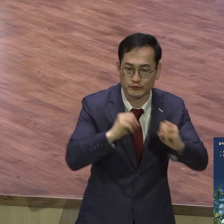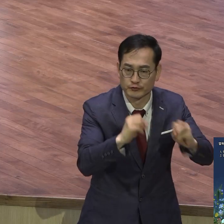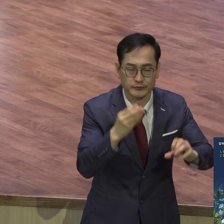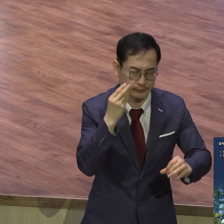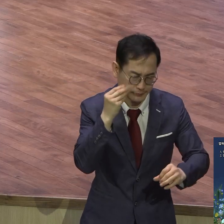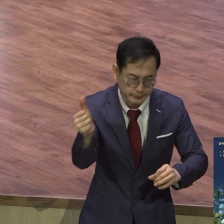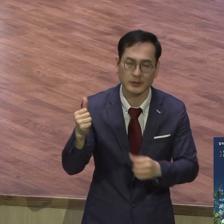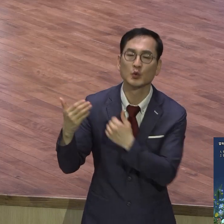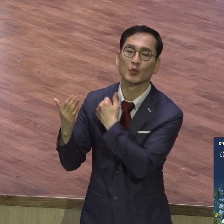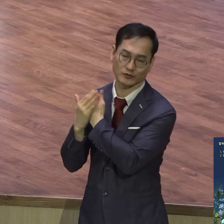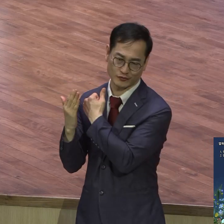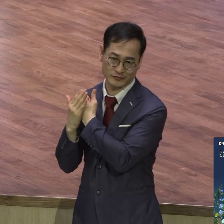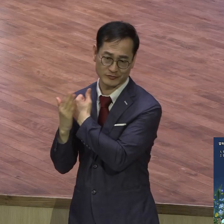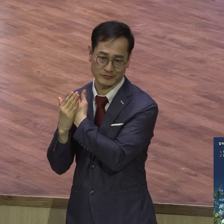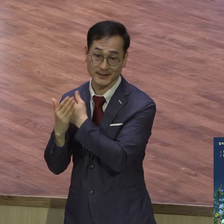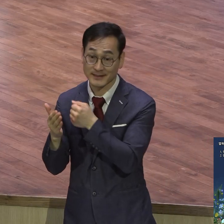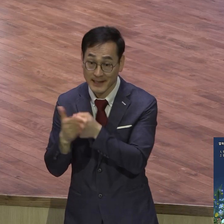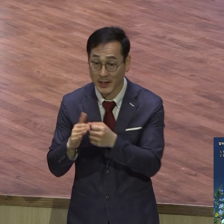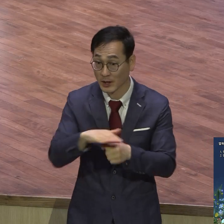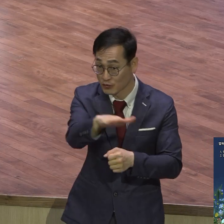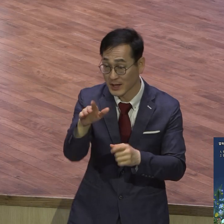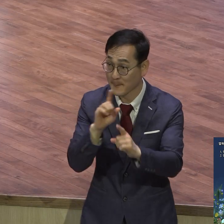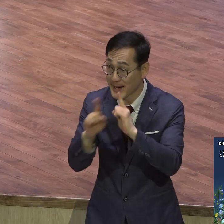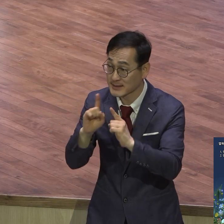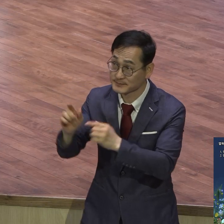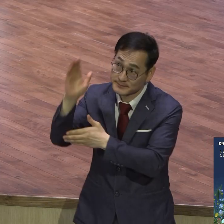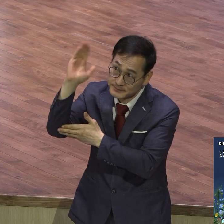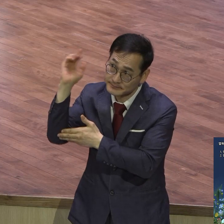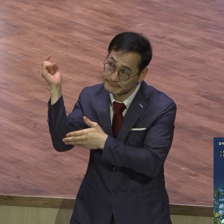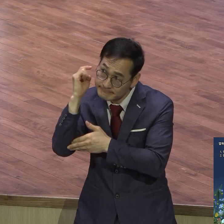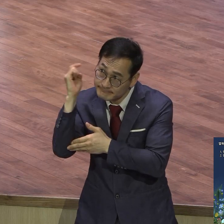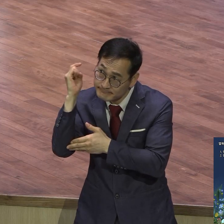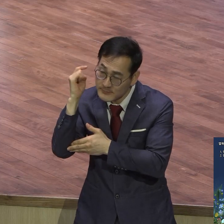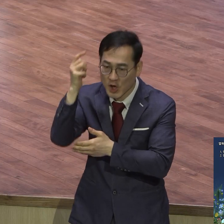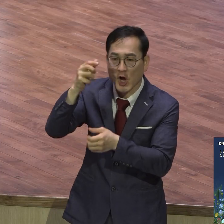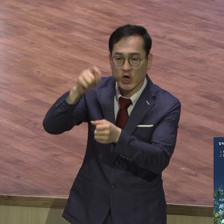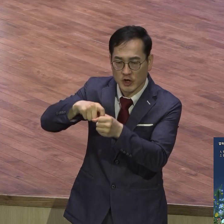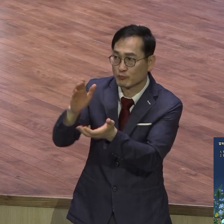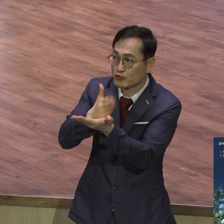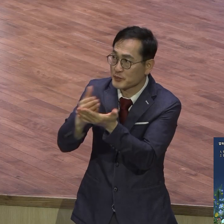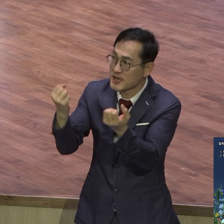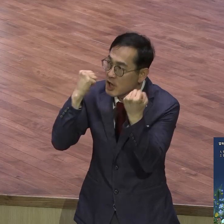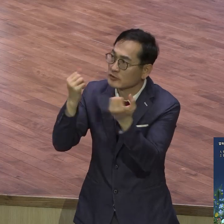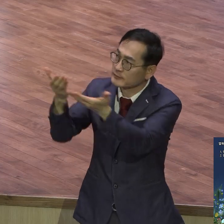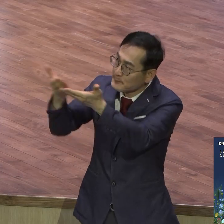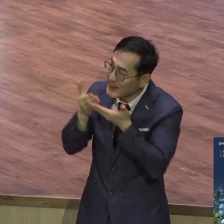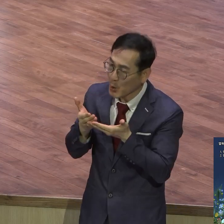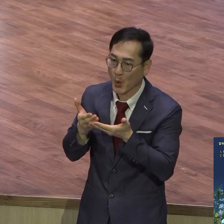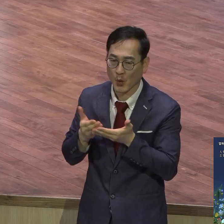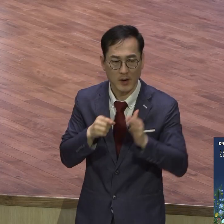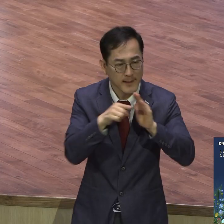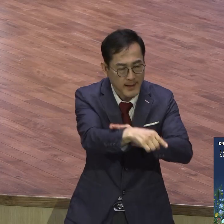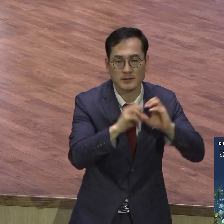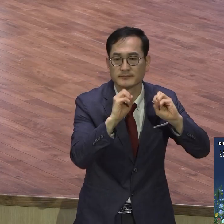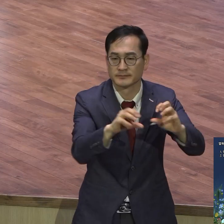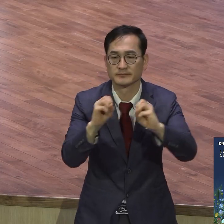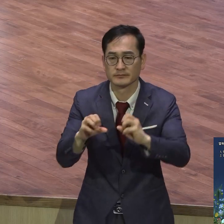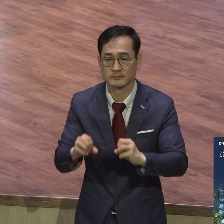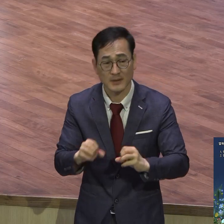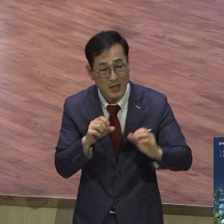선보되는 말씀을 여러분에게 영적 분별력을 가질 수 있도록 해준 줄 믿으시기 바랍니다 영적 분별력 그렇지 현장 가면